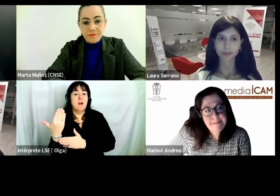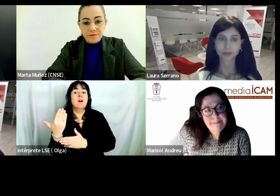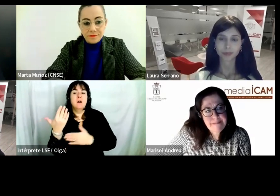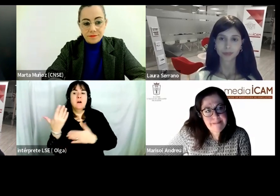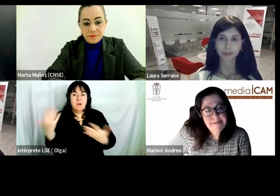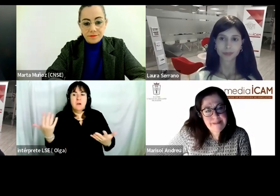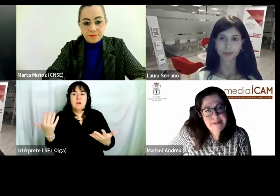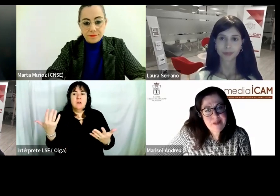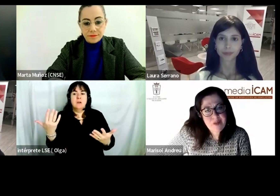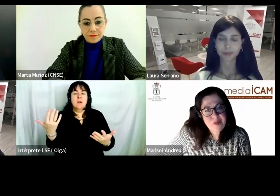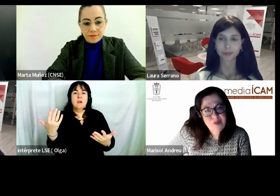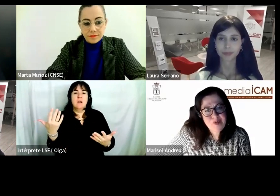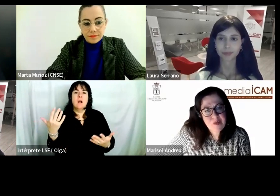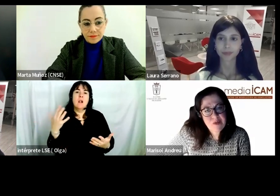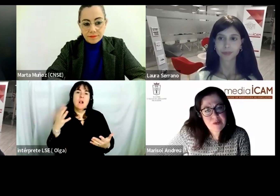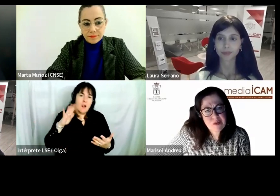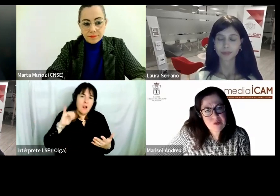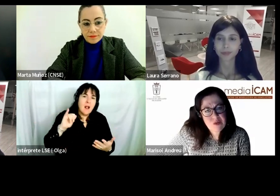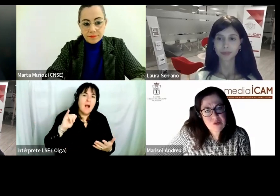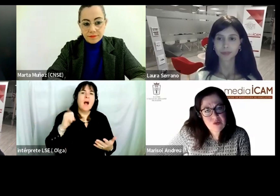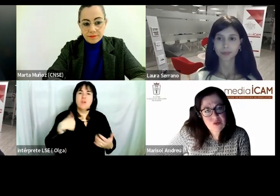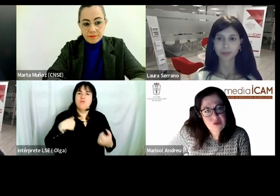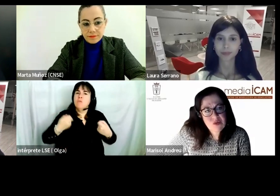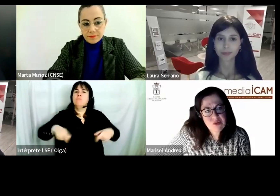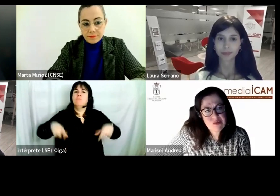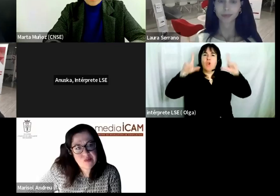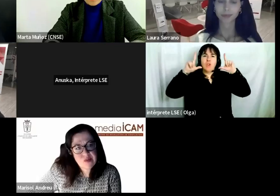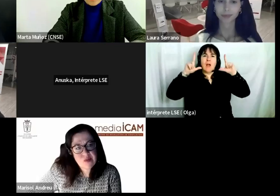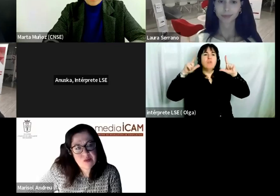tenga protagonismo en esa toma de decisiones.